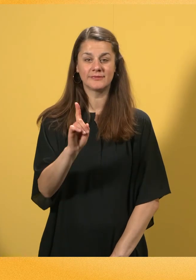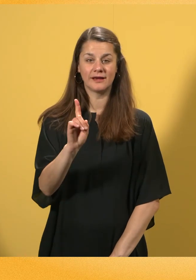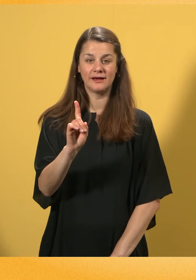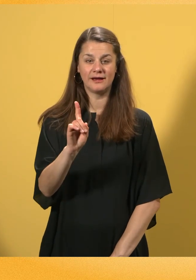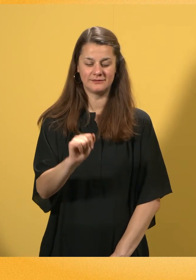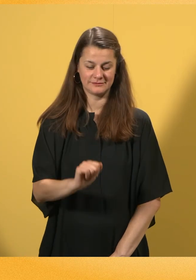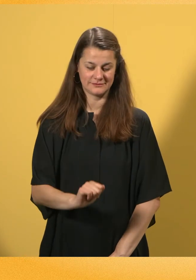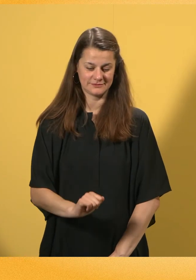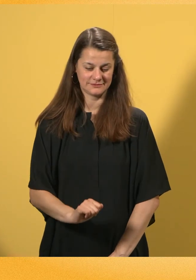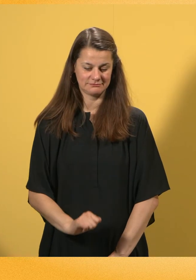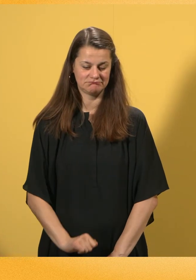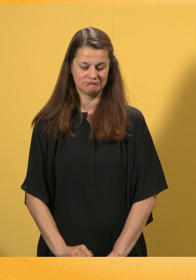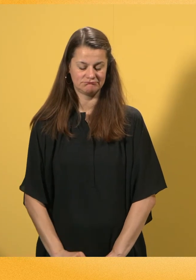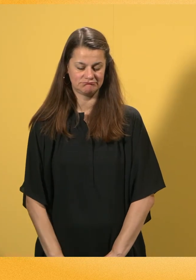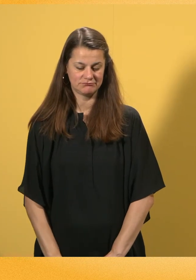Wow, heute